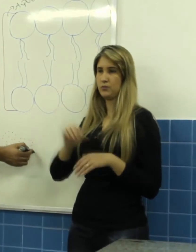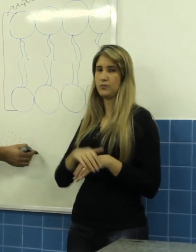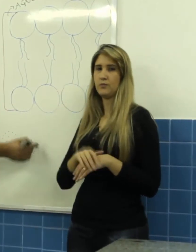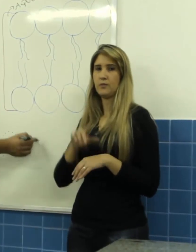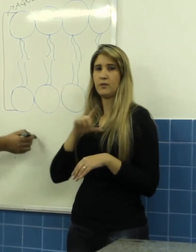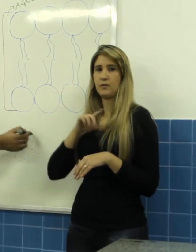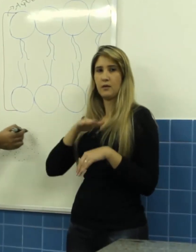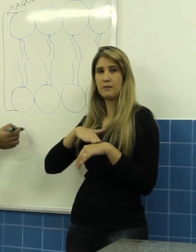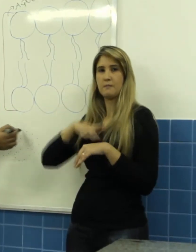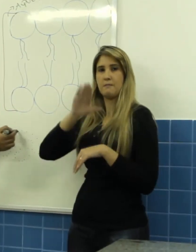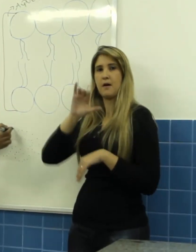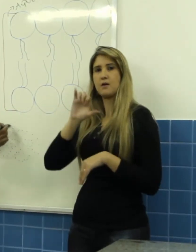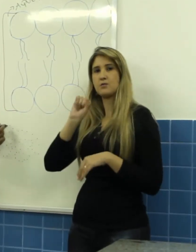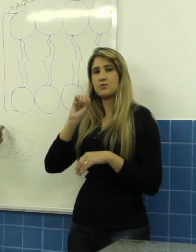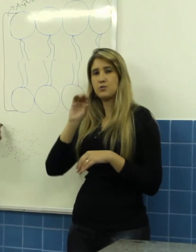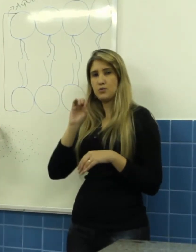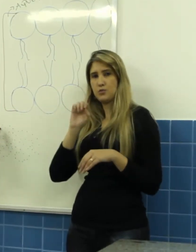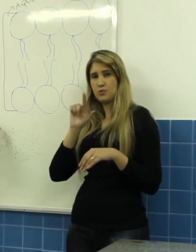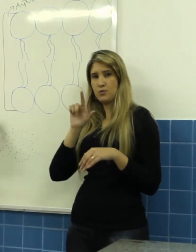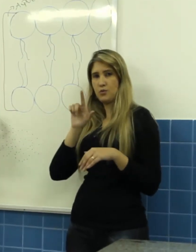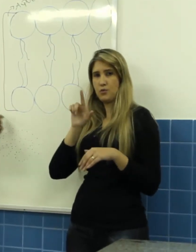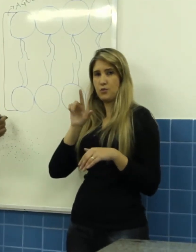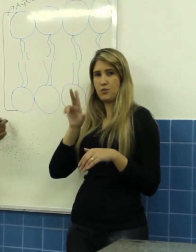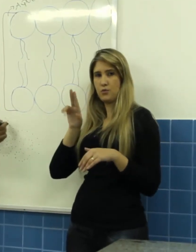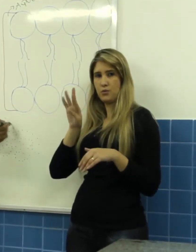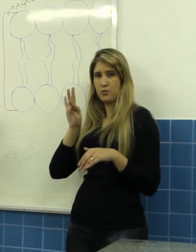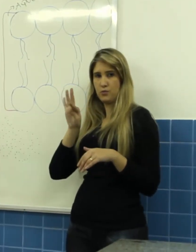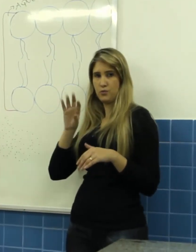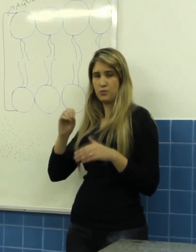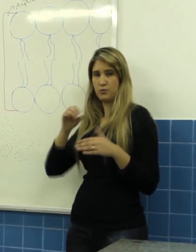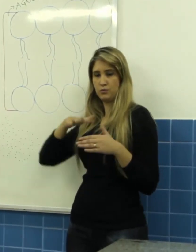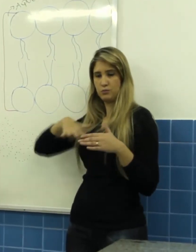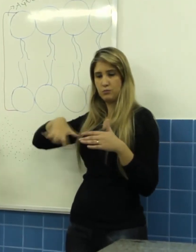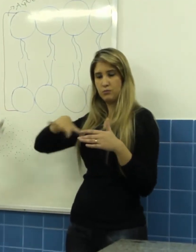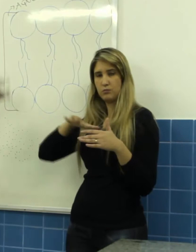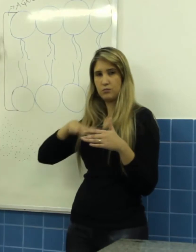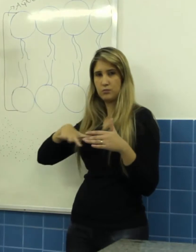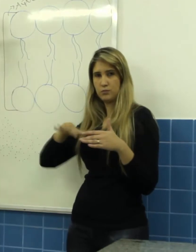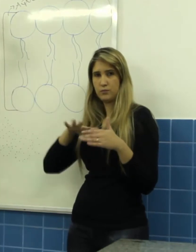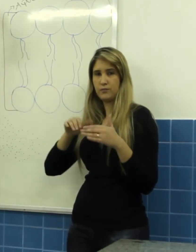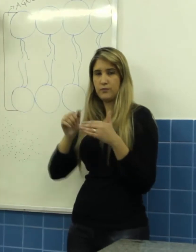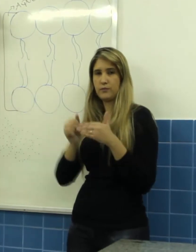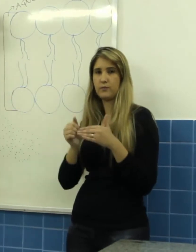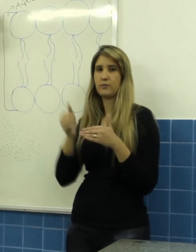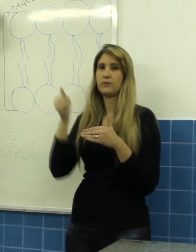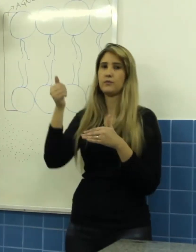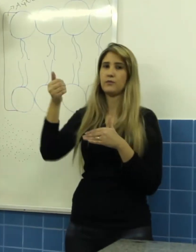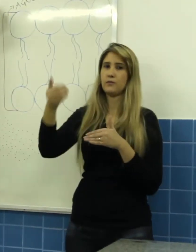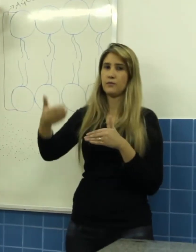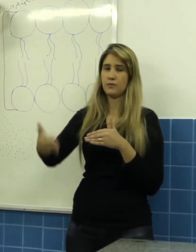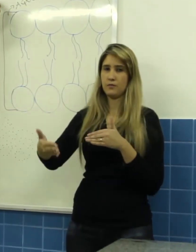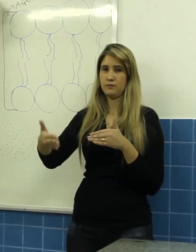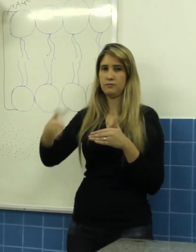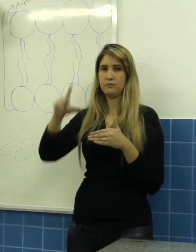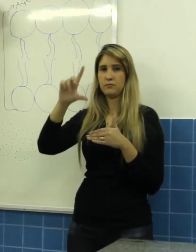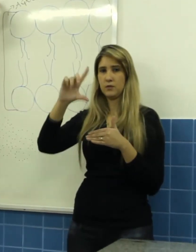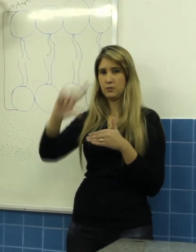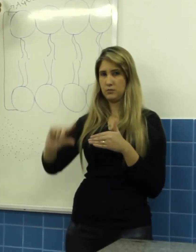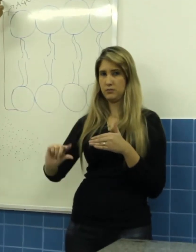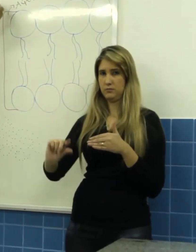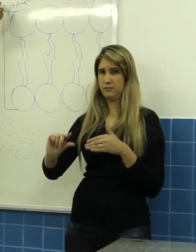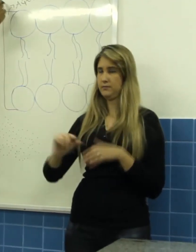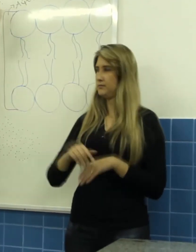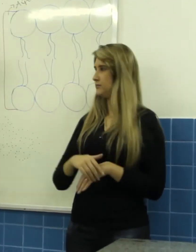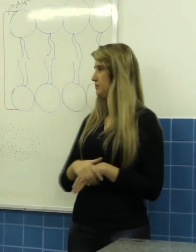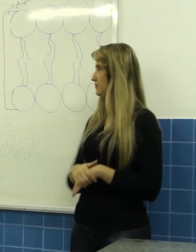mais soluto no compartimento intracelular do que no compartimento extracelular.